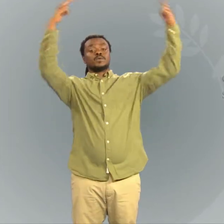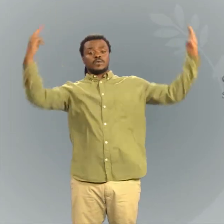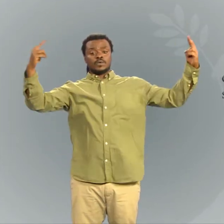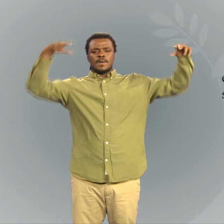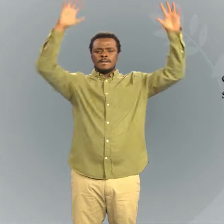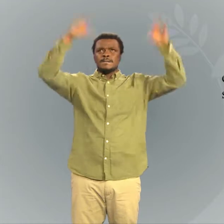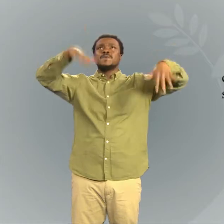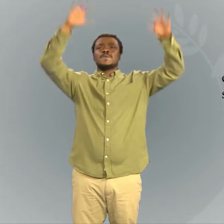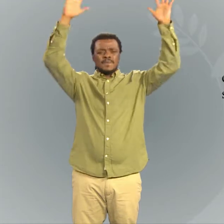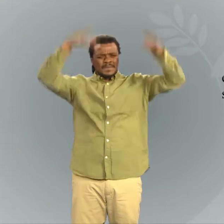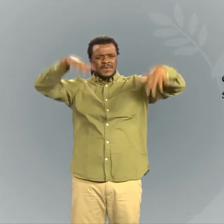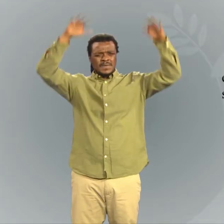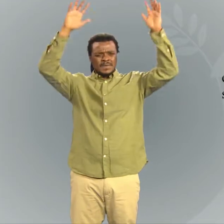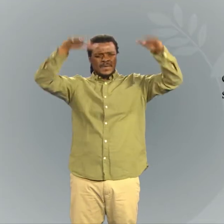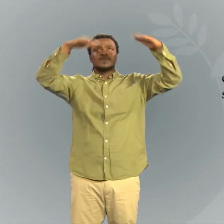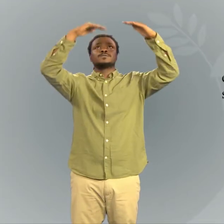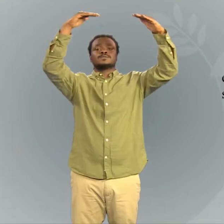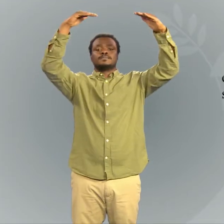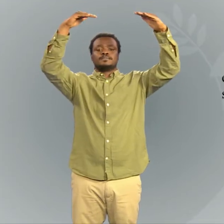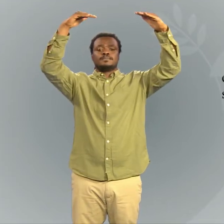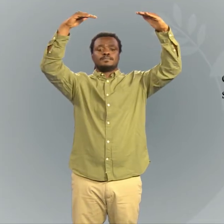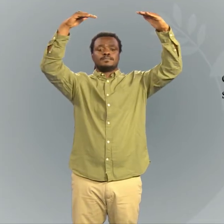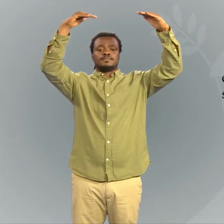et les fenêtres du ciel se ferment.